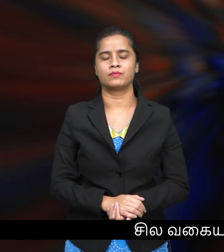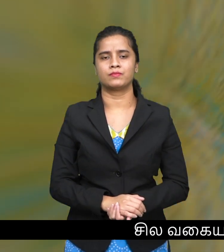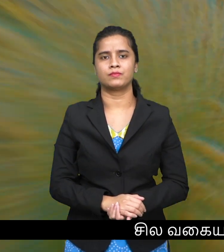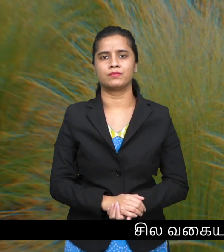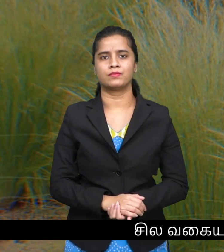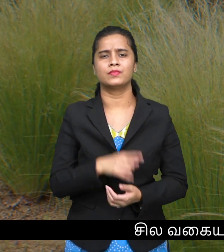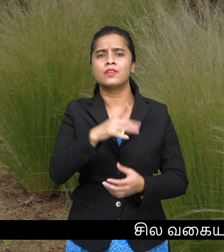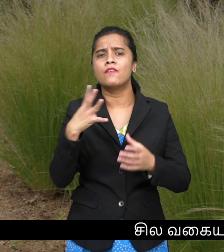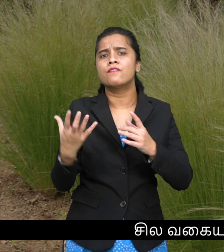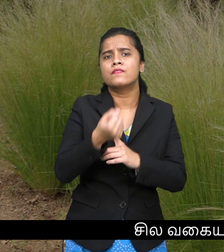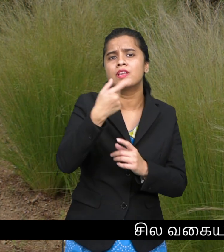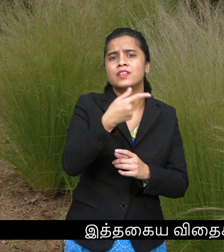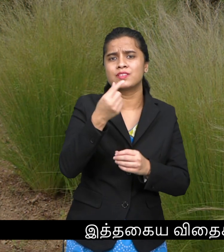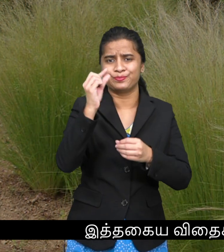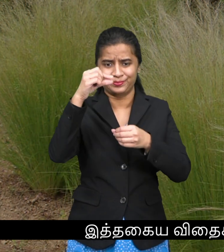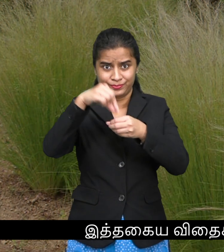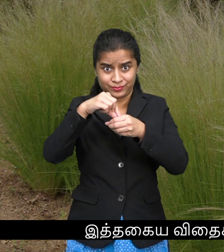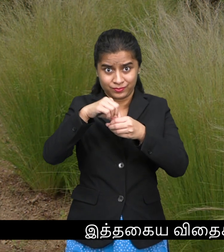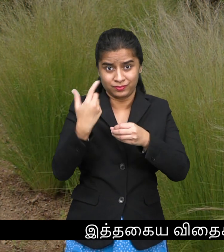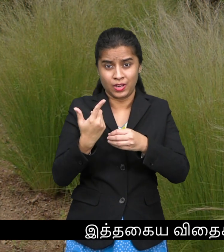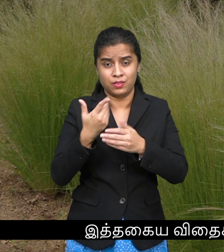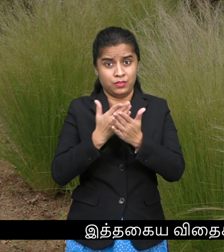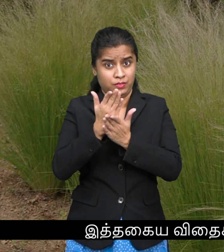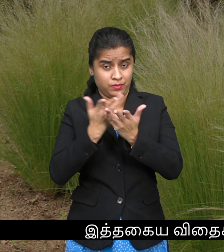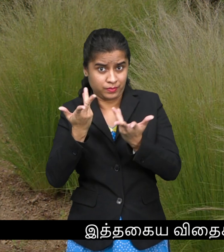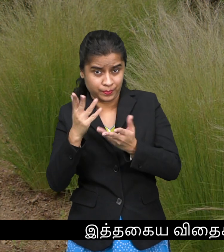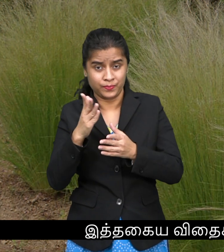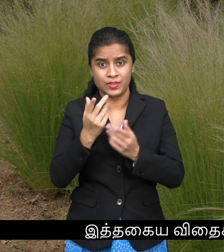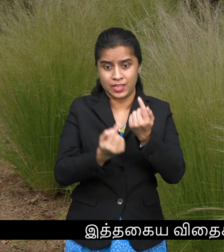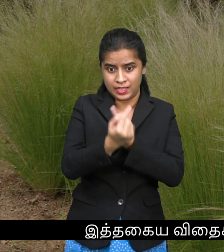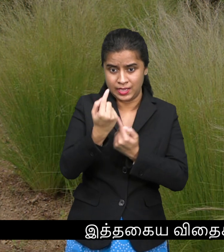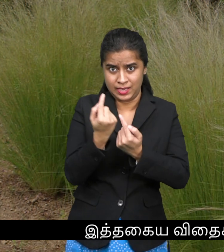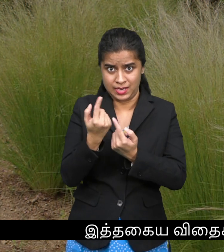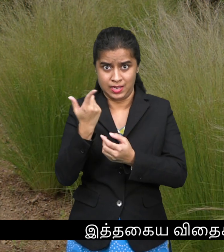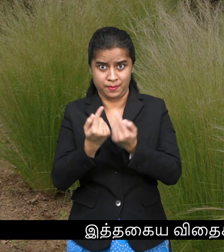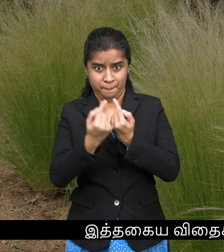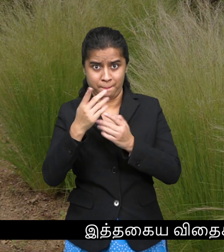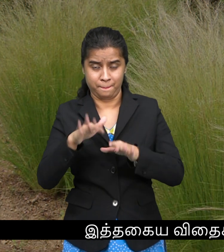சில வகையான புல் செடிகளில் இத்தகைய விதைகளை நாம் காண்கிறோம்.